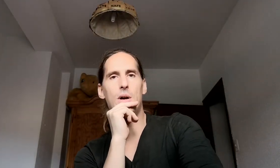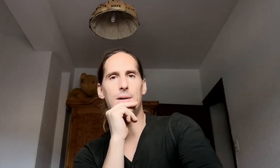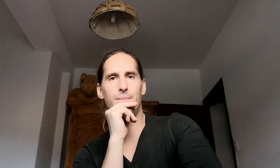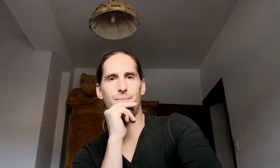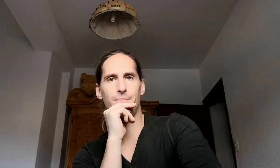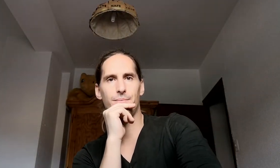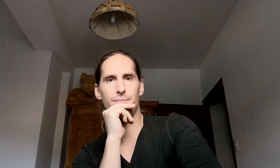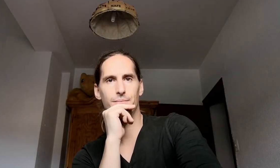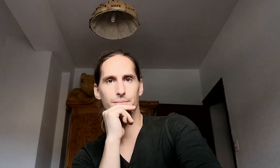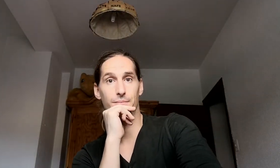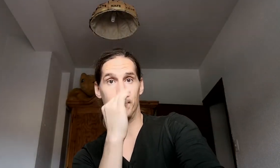Coca-Cola.